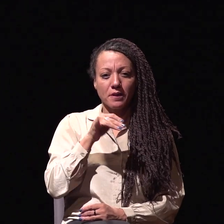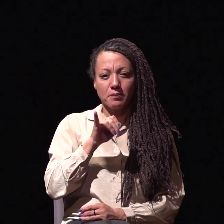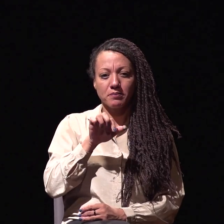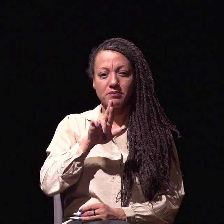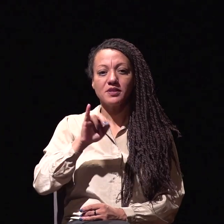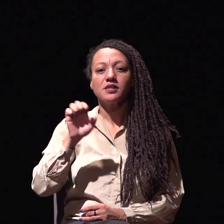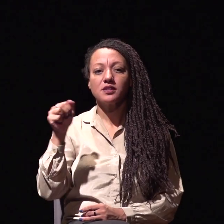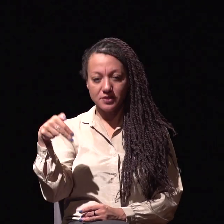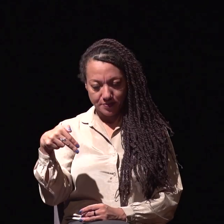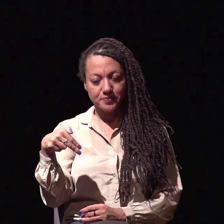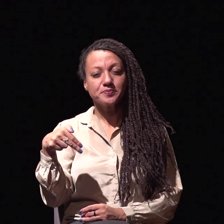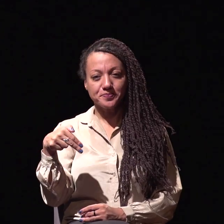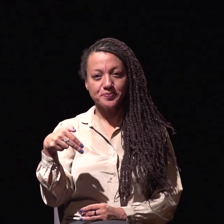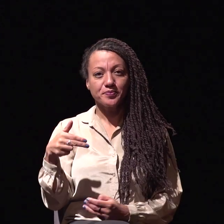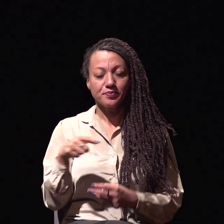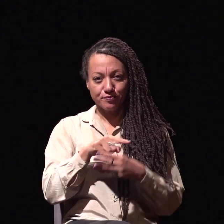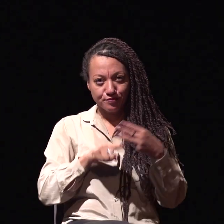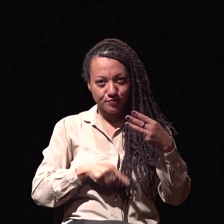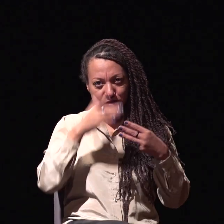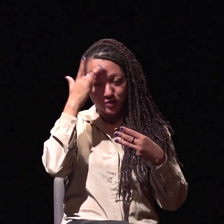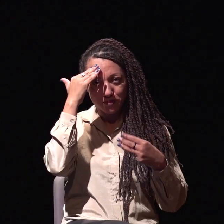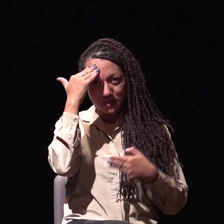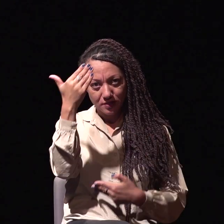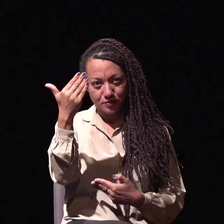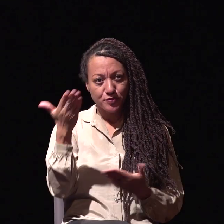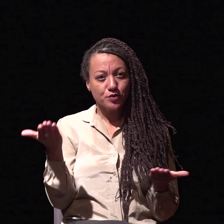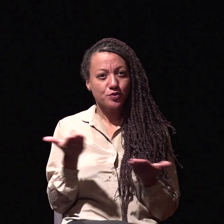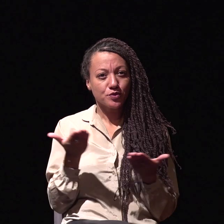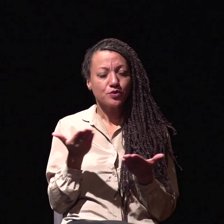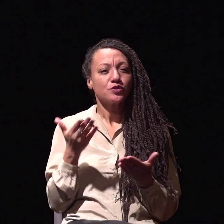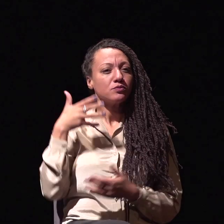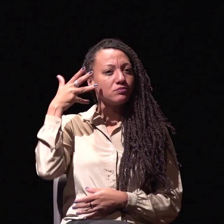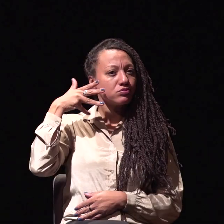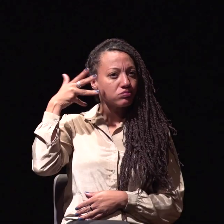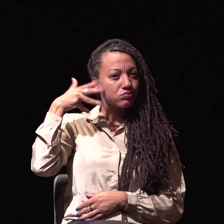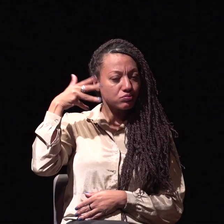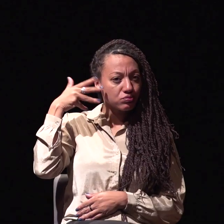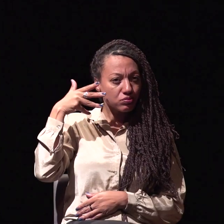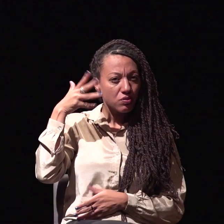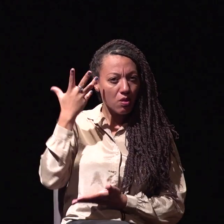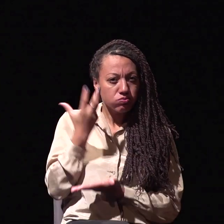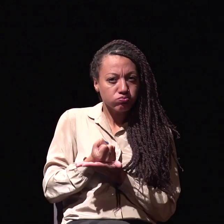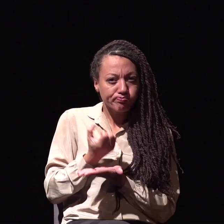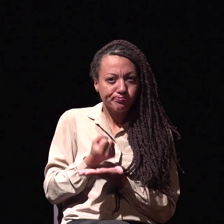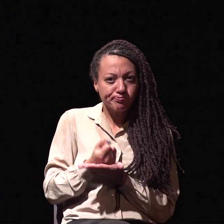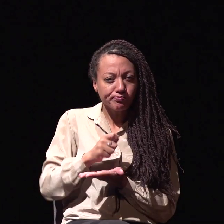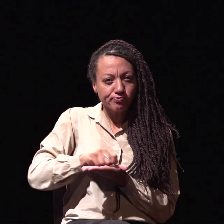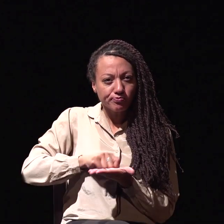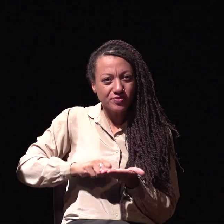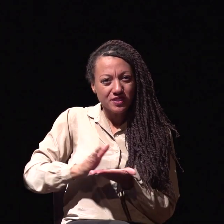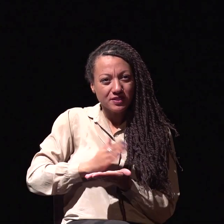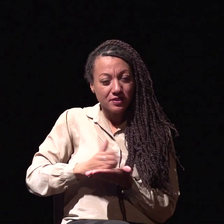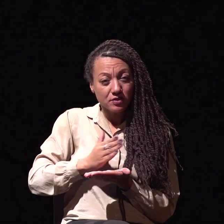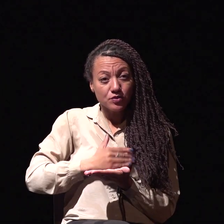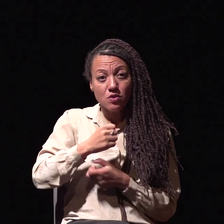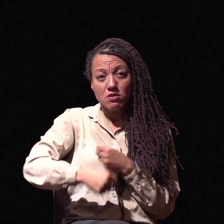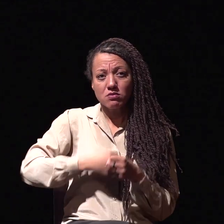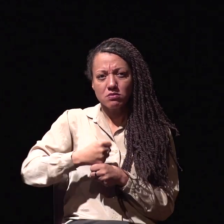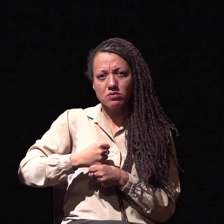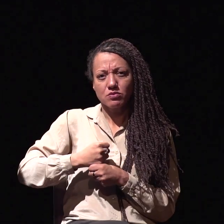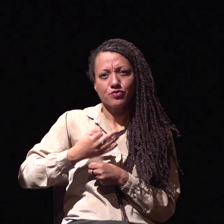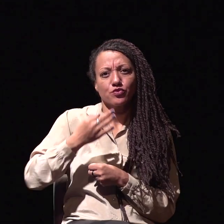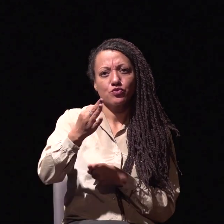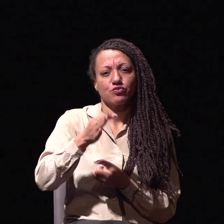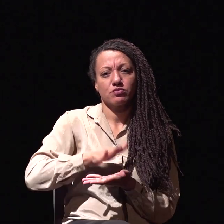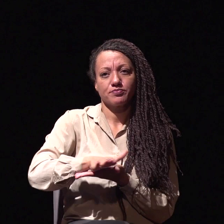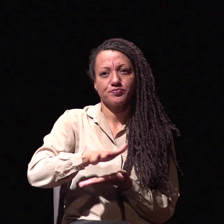Nosso seminário hoje resultará num livro a ser lançado no ano que vem, e uma menção especial deve